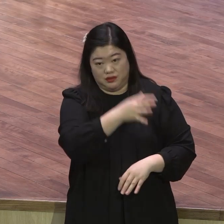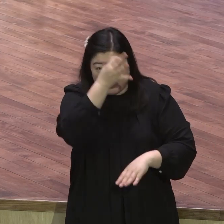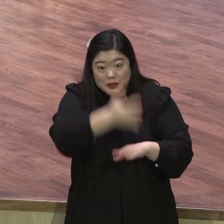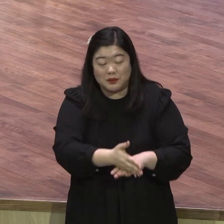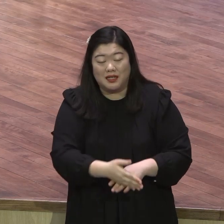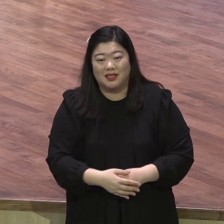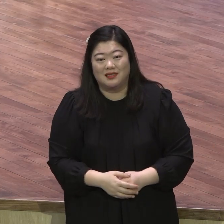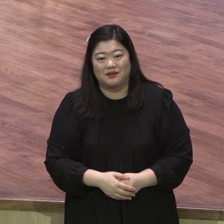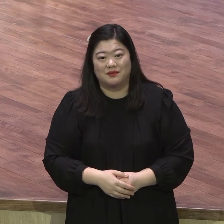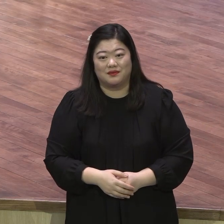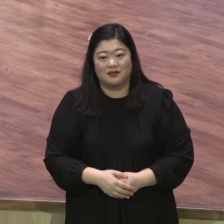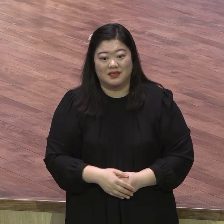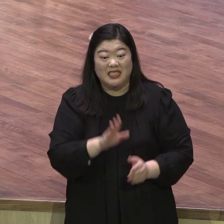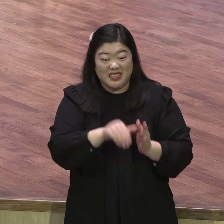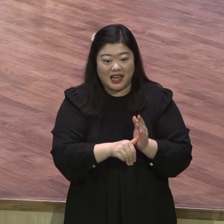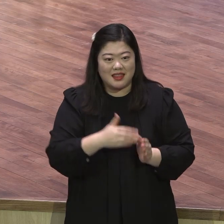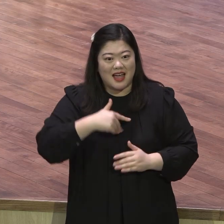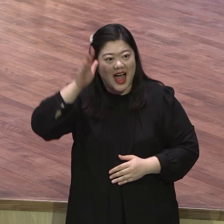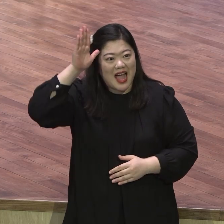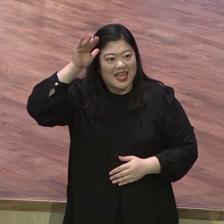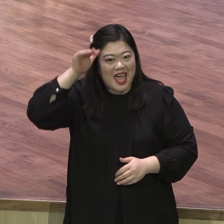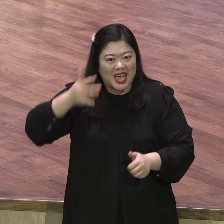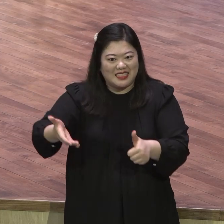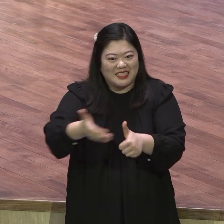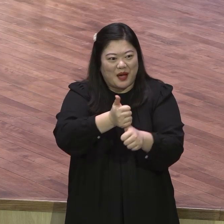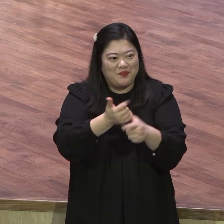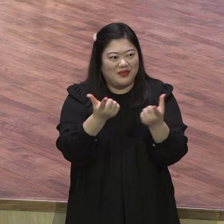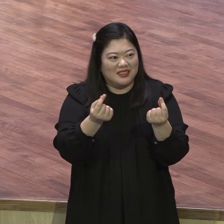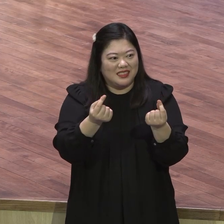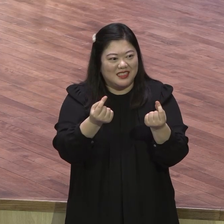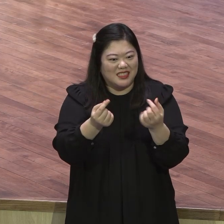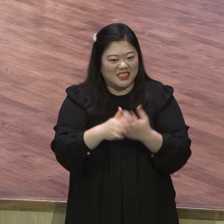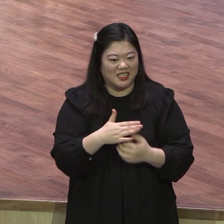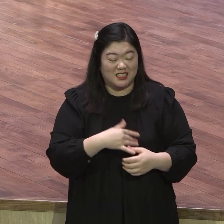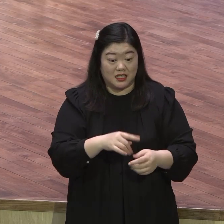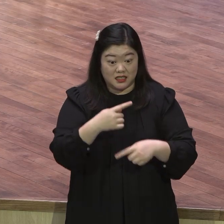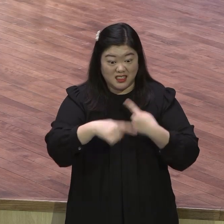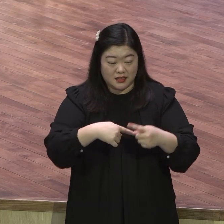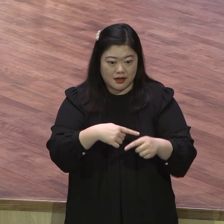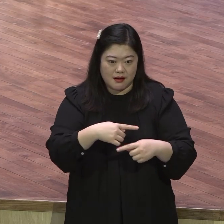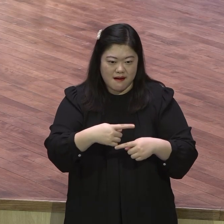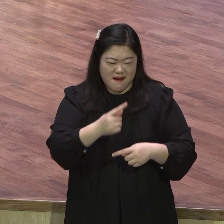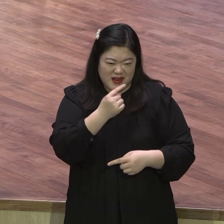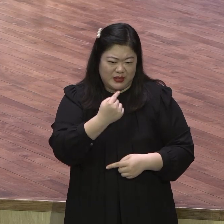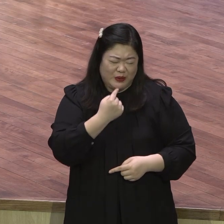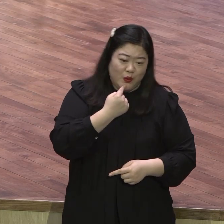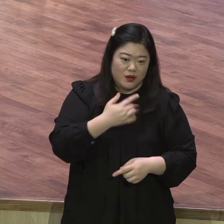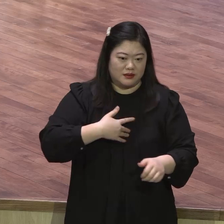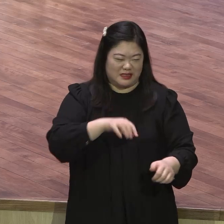시간 그때 막 개잡듯이 잡았고 했다는 막 제사장이 뭐가 끝납니까? 칼 뽑아야